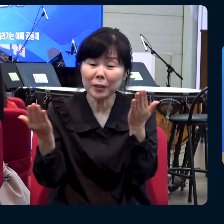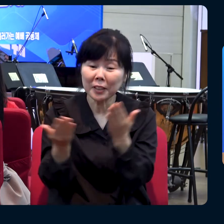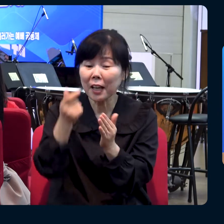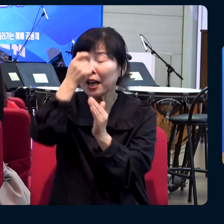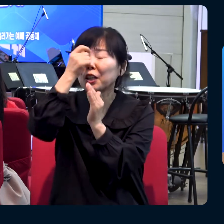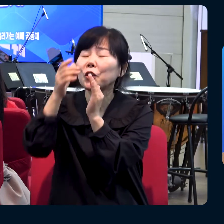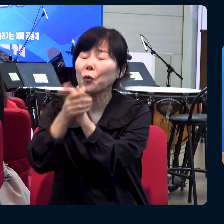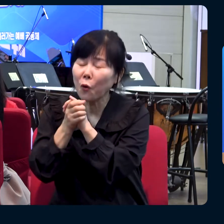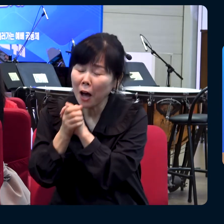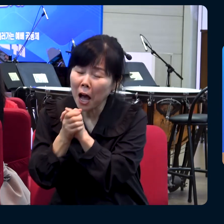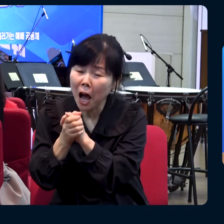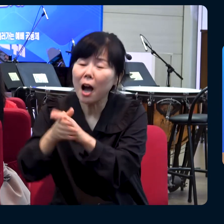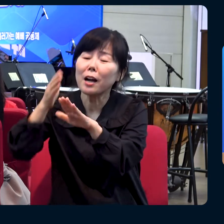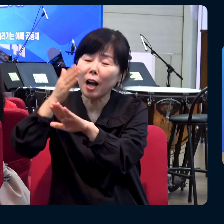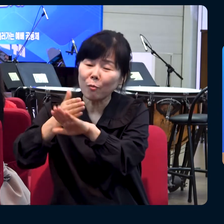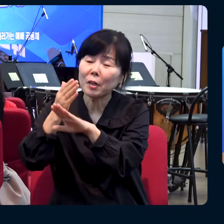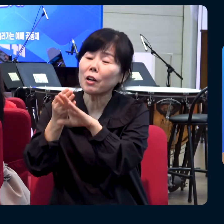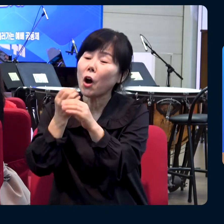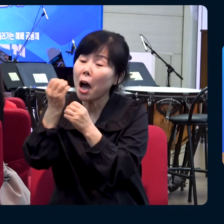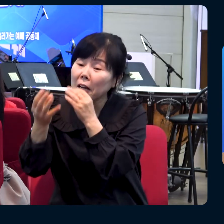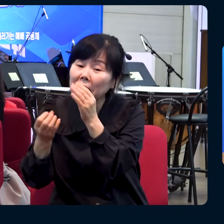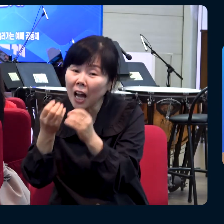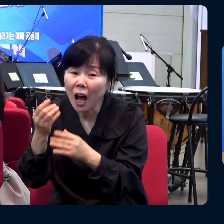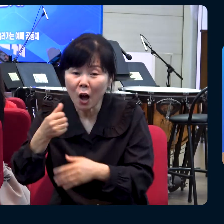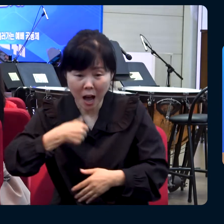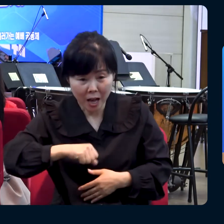아니고 너희 구할 것을 감사함으로 하나님께 아뢰라.